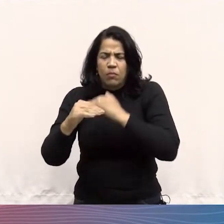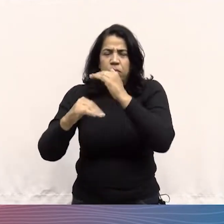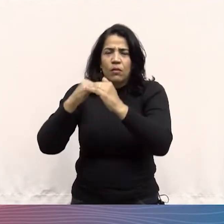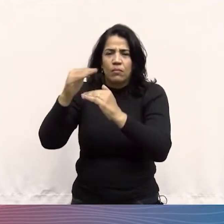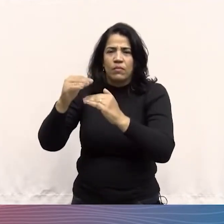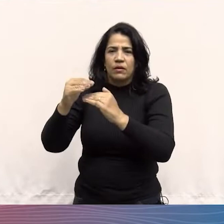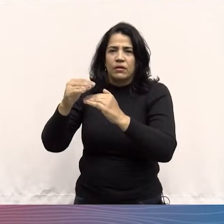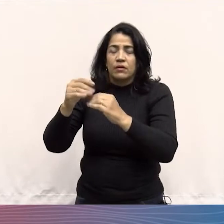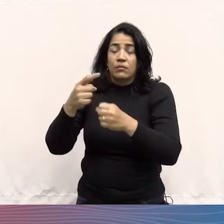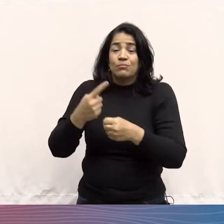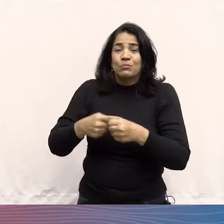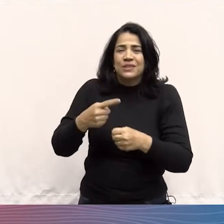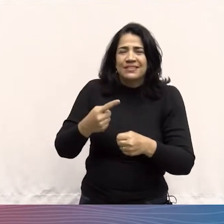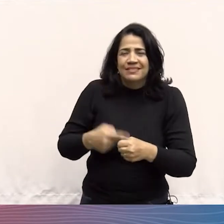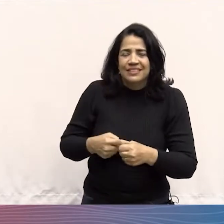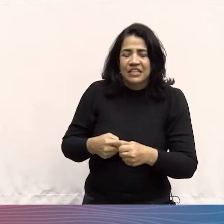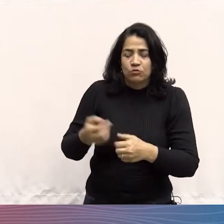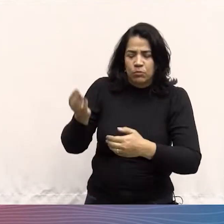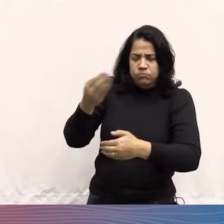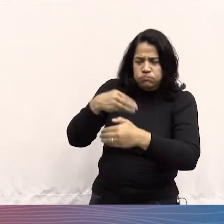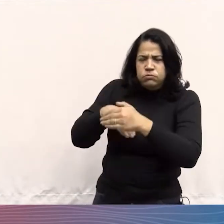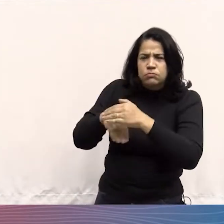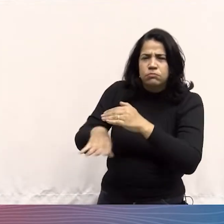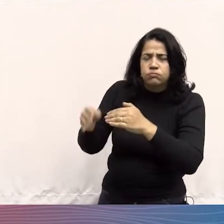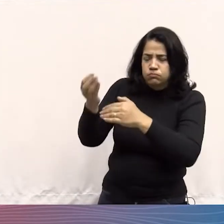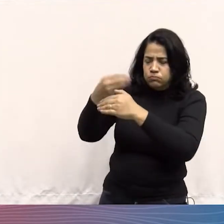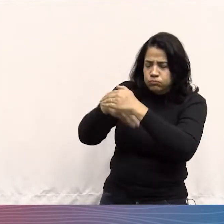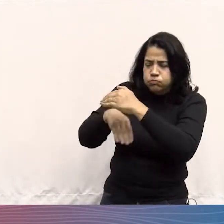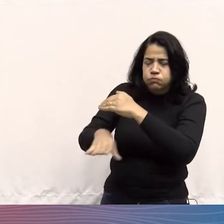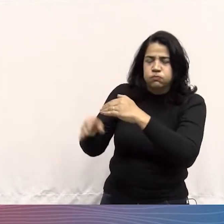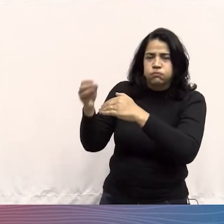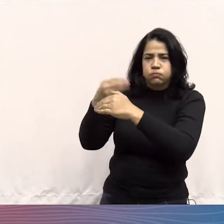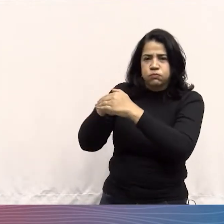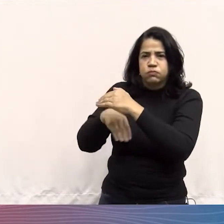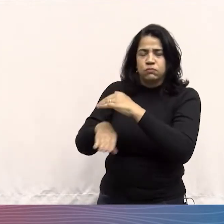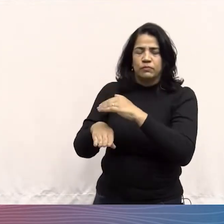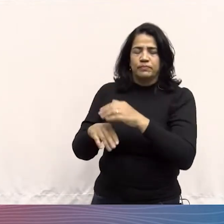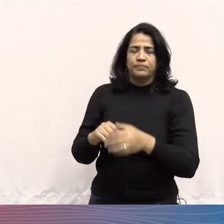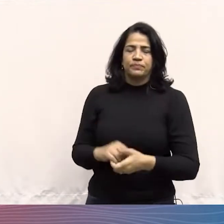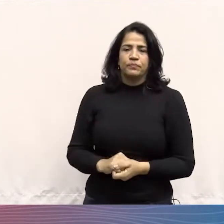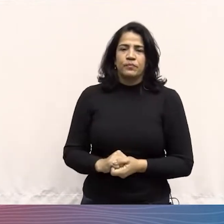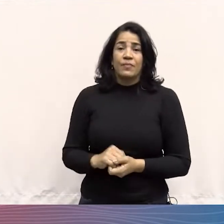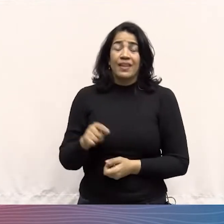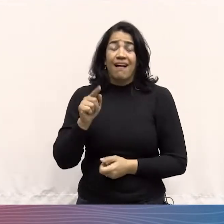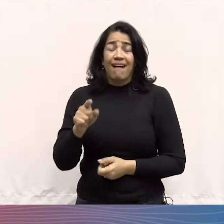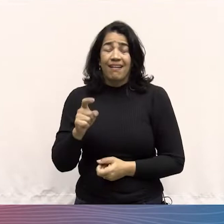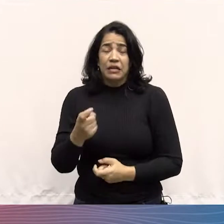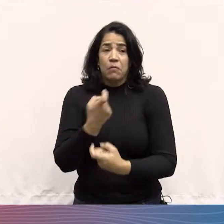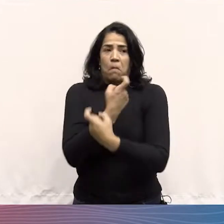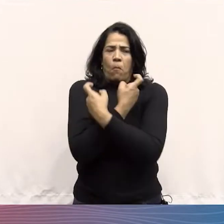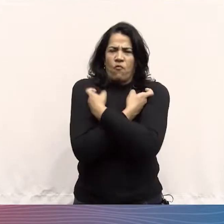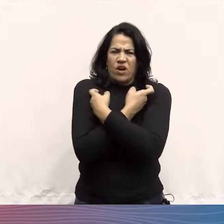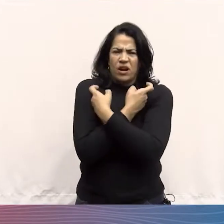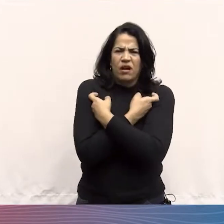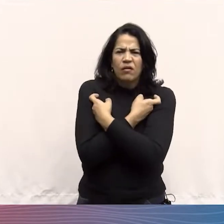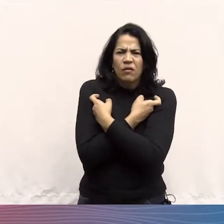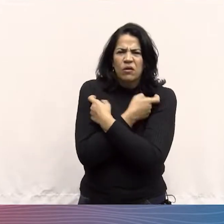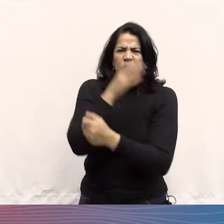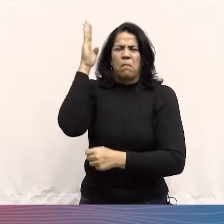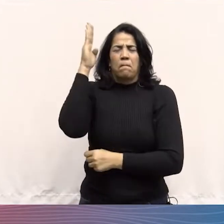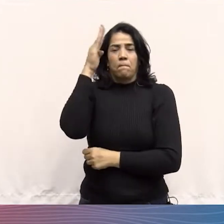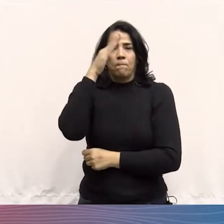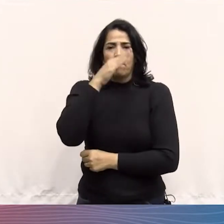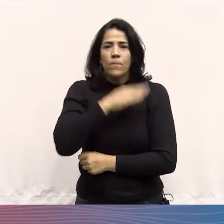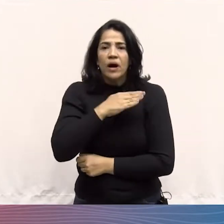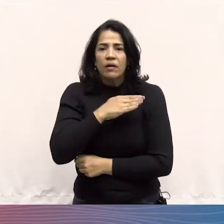muito sagaz, muito severo, tiraram até o material para construir